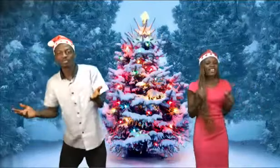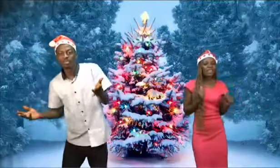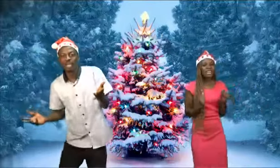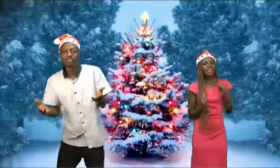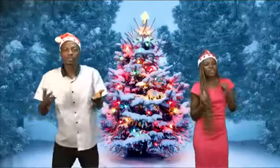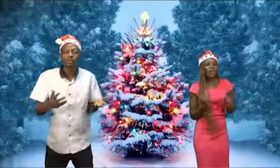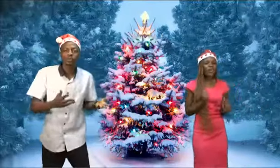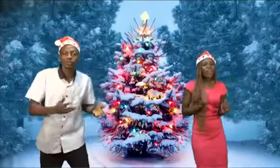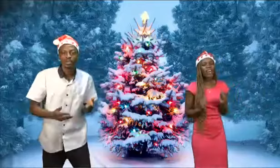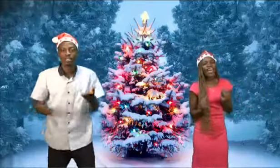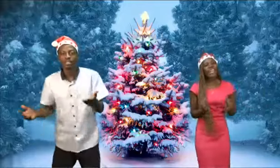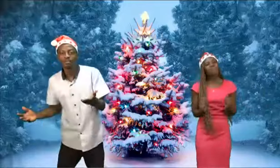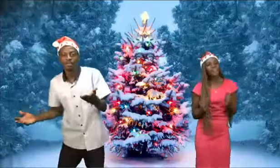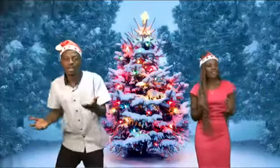emi ajo, o de emi ajo.